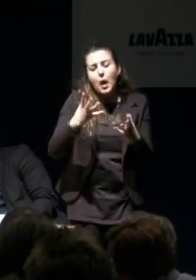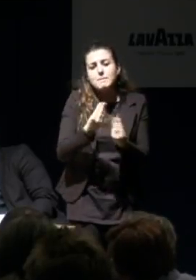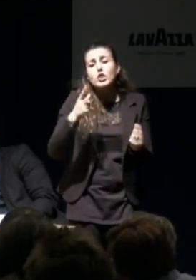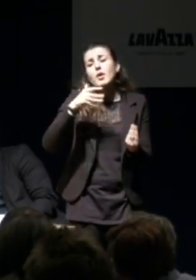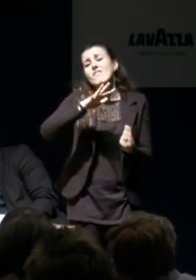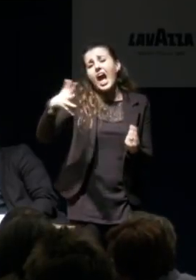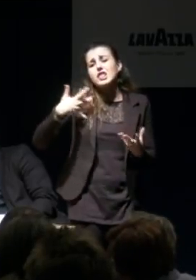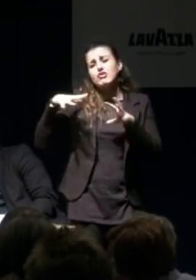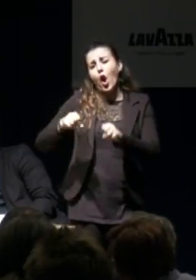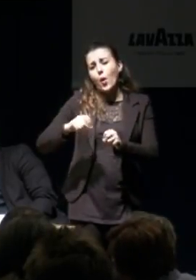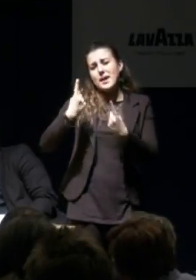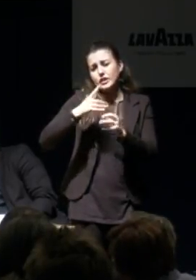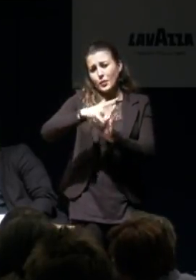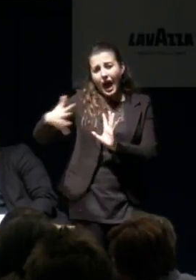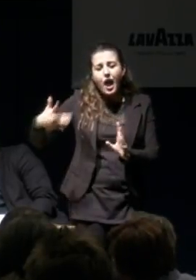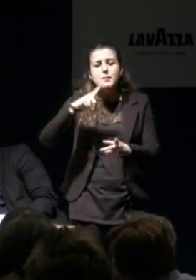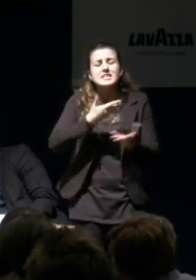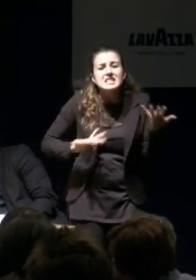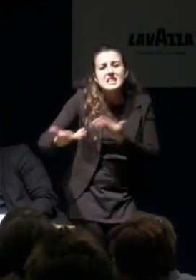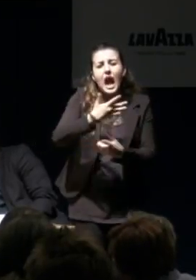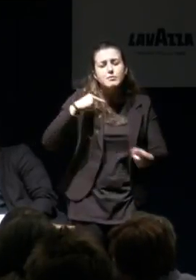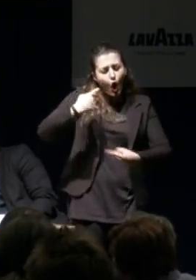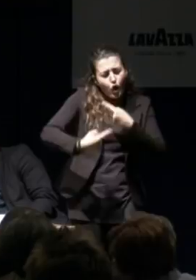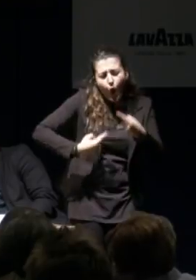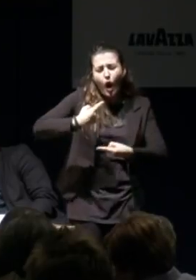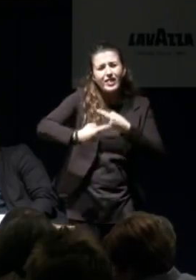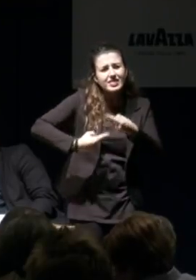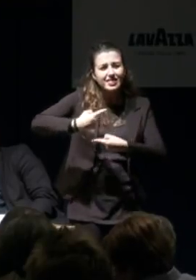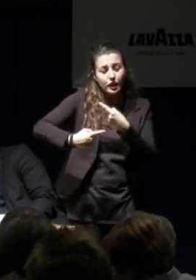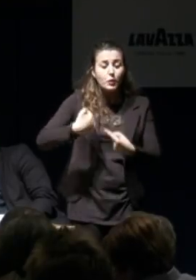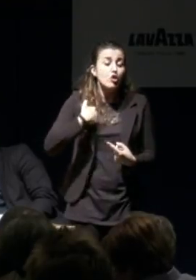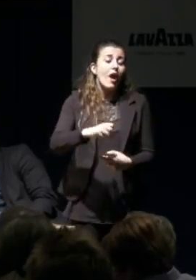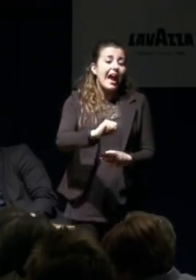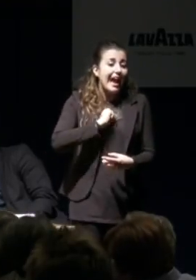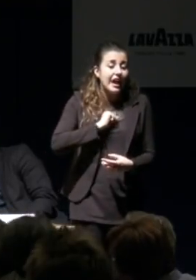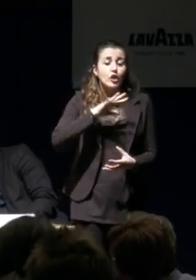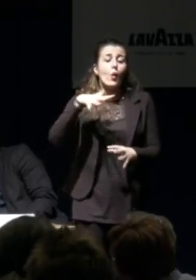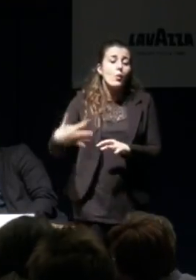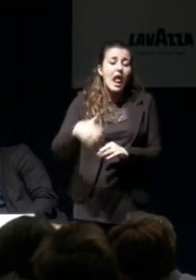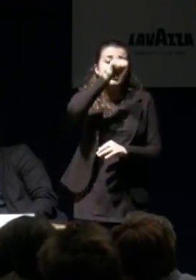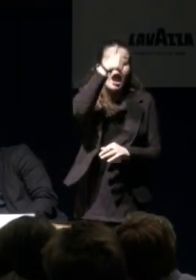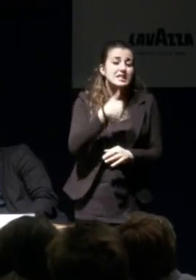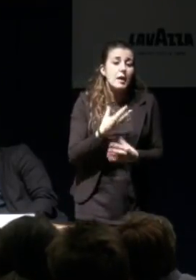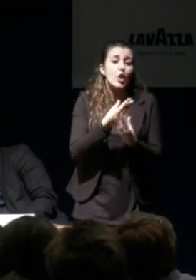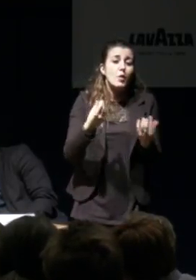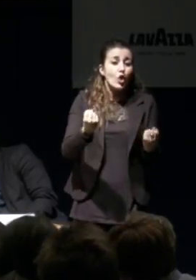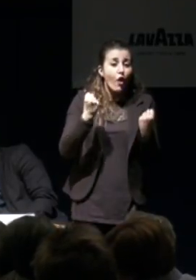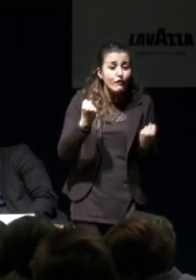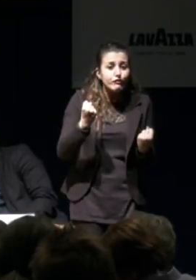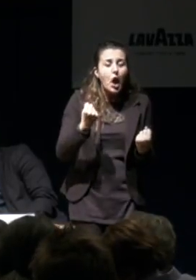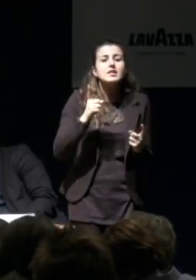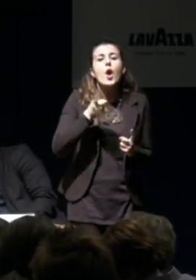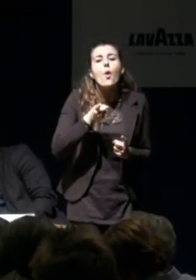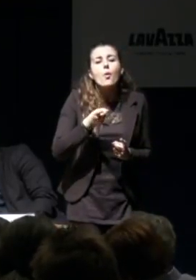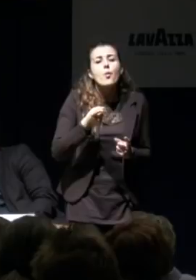uno scambio continuo anche su questo credo che l'altro aspetto forte del suo lavoro sia